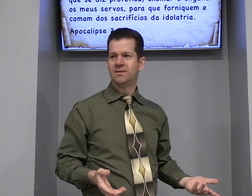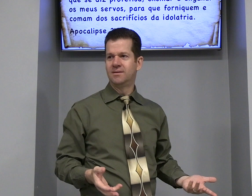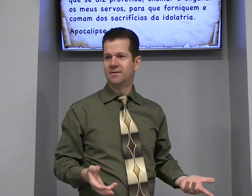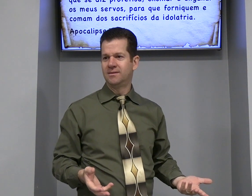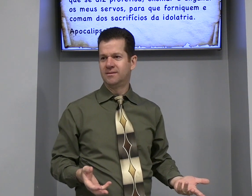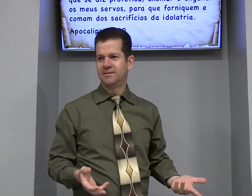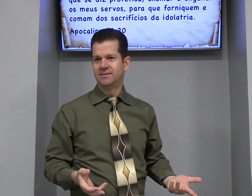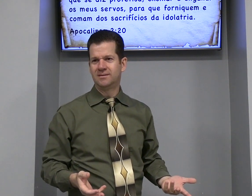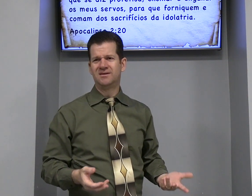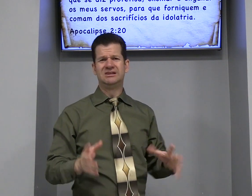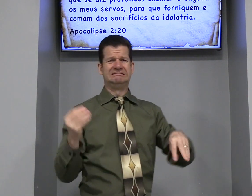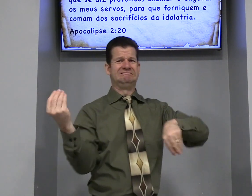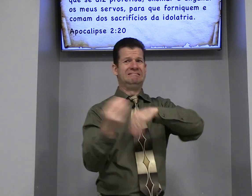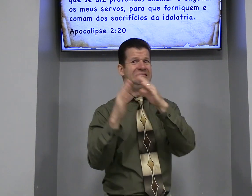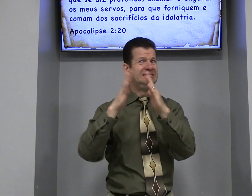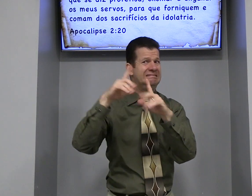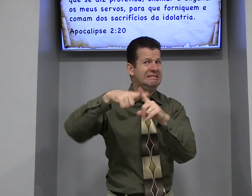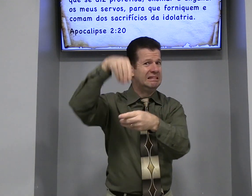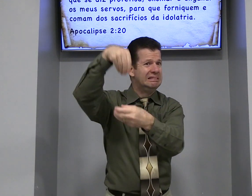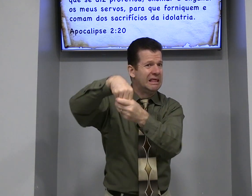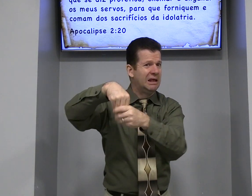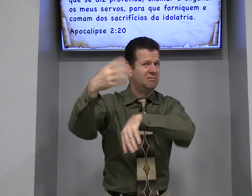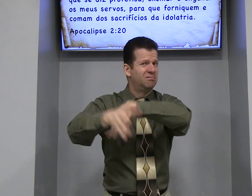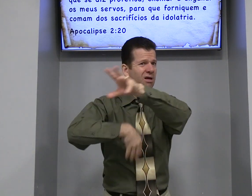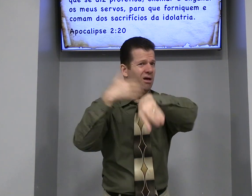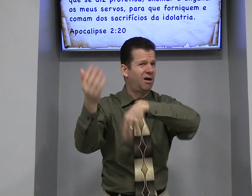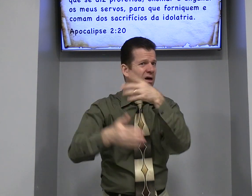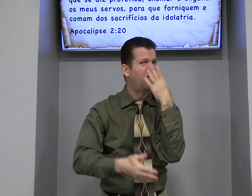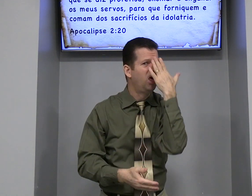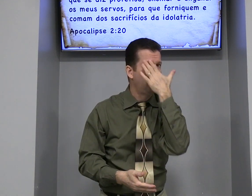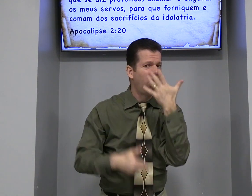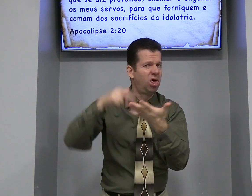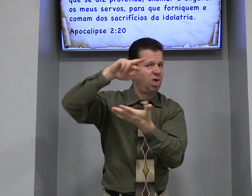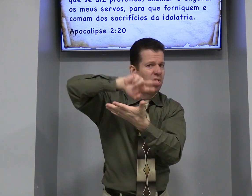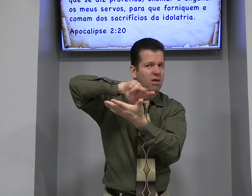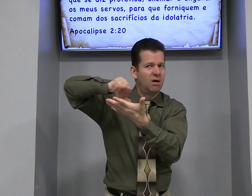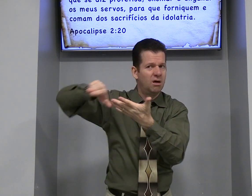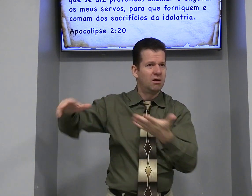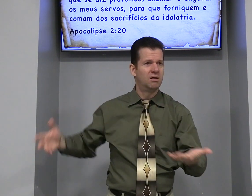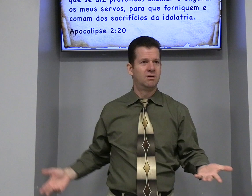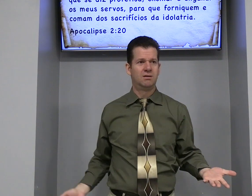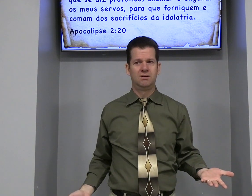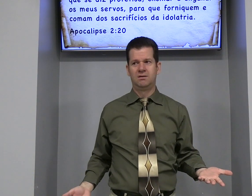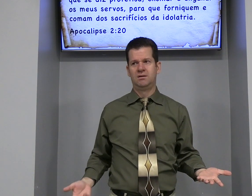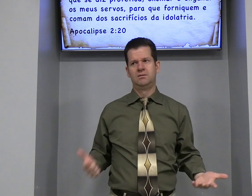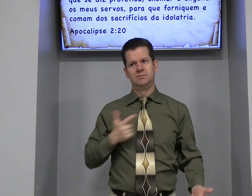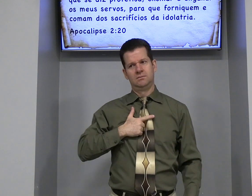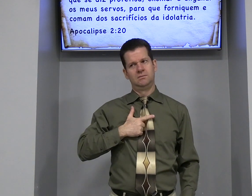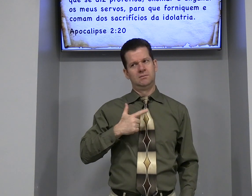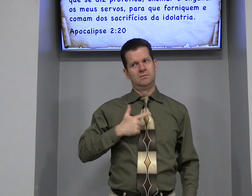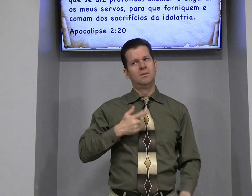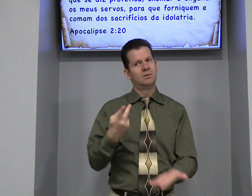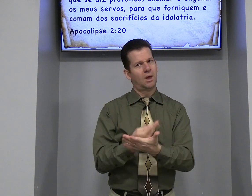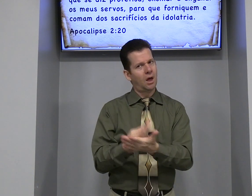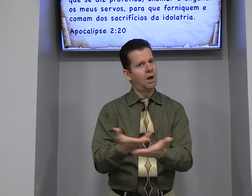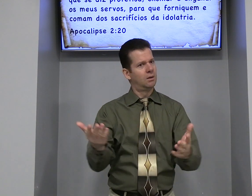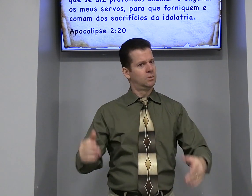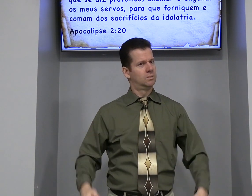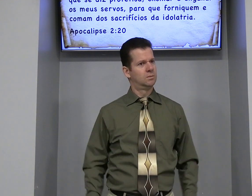Sabe, quando tem um ídolo e dá sacrifício, dá comida, e eles pegavam essa comida